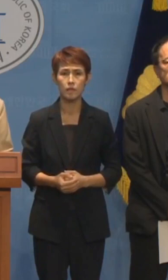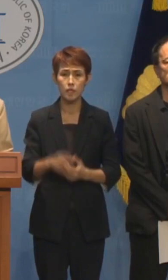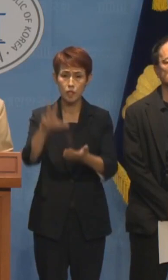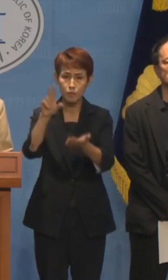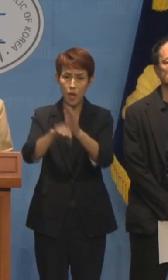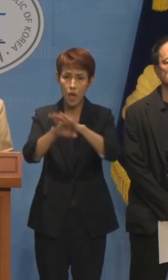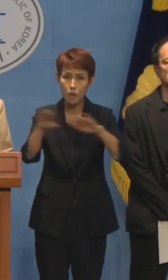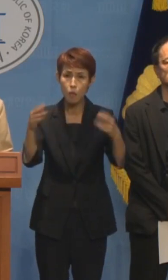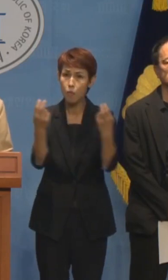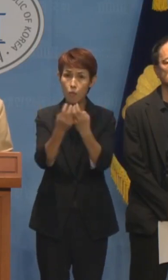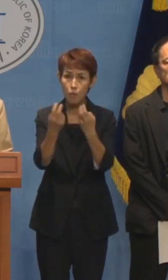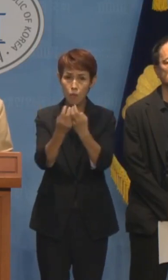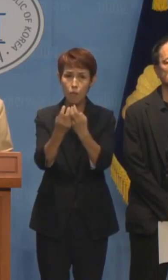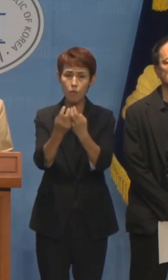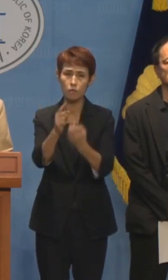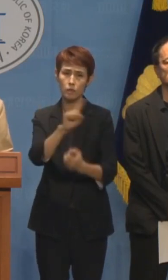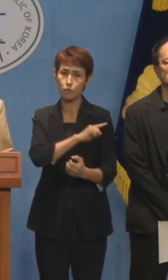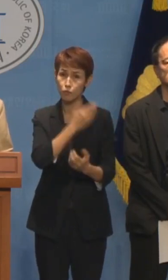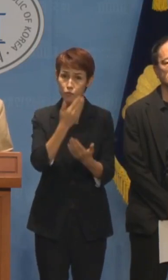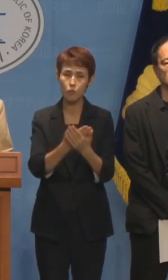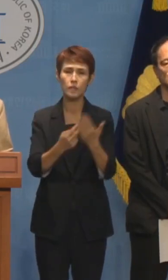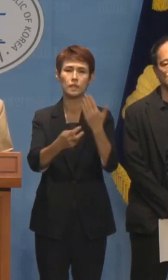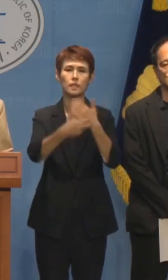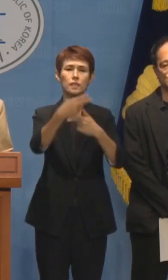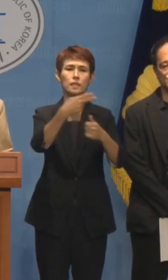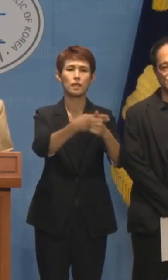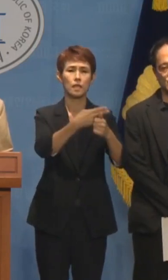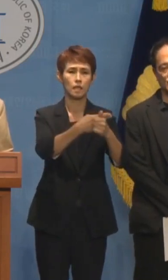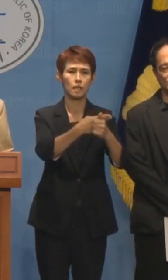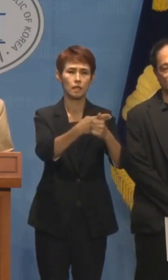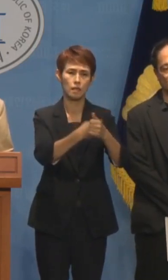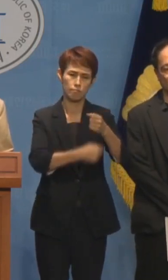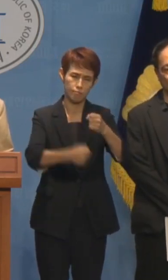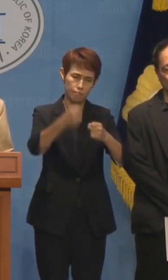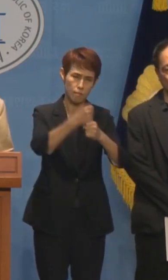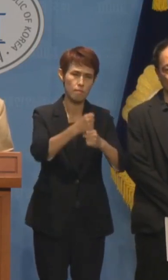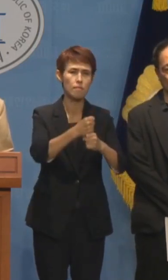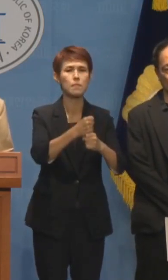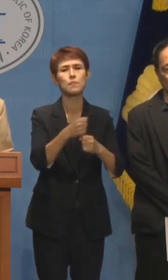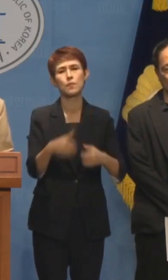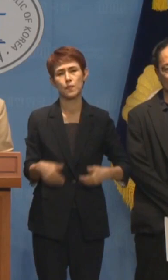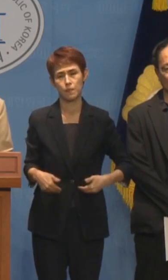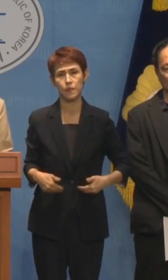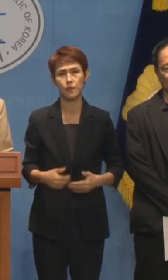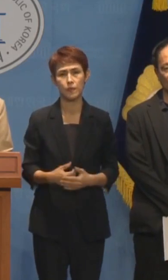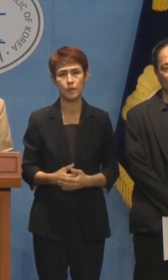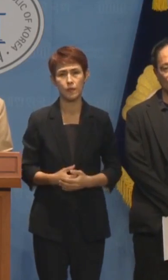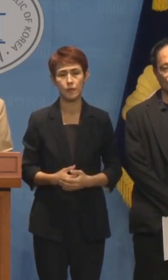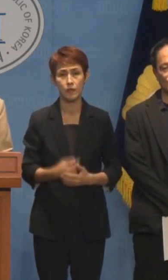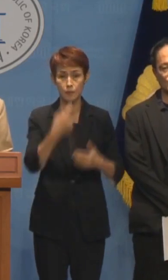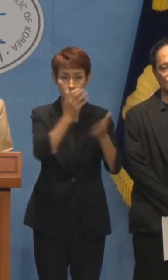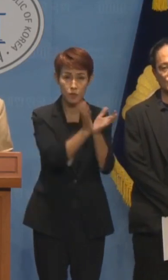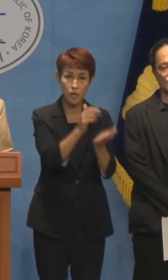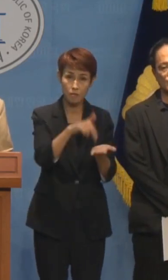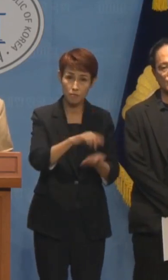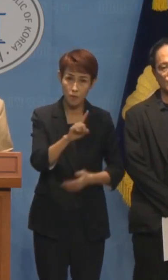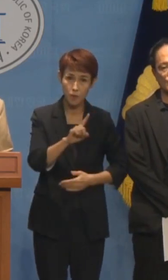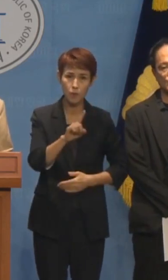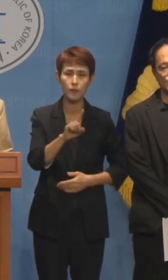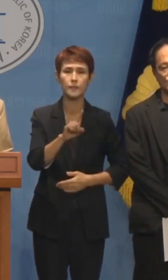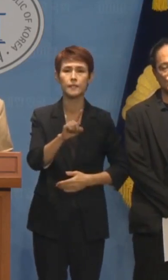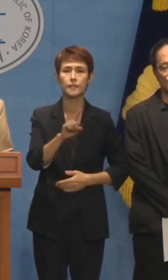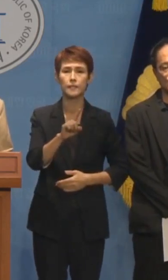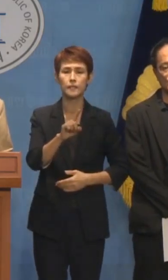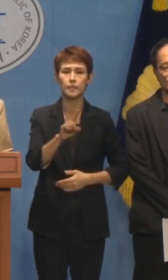해결하기 위해서는 무엇보다 의료진들의 현장 복귀가 반드시 필요합니다 더불어민주당 의료대란 대책